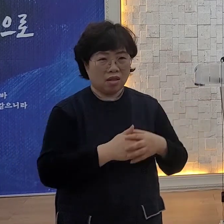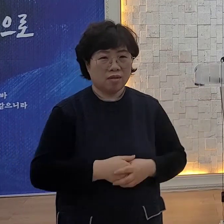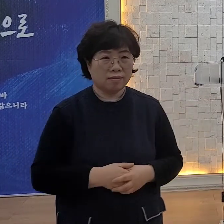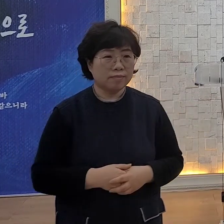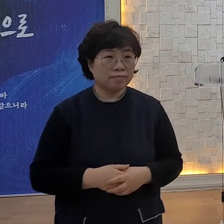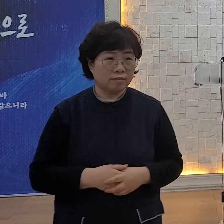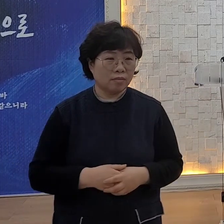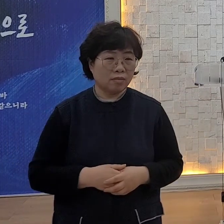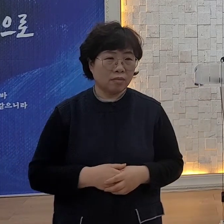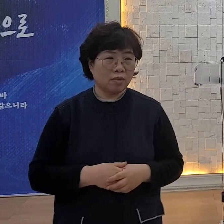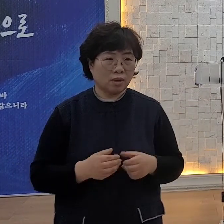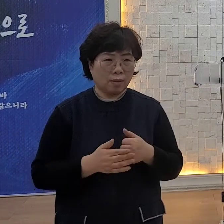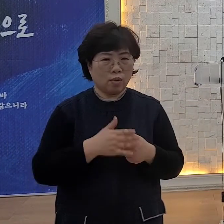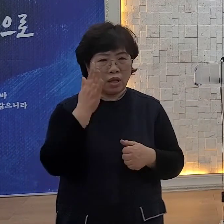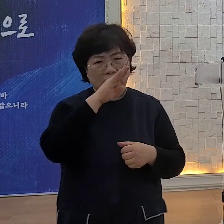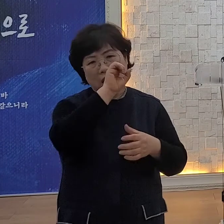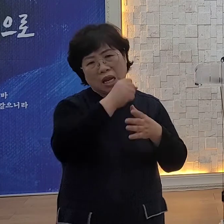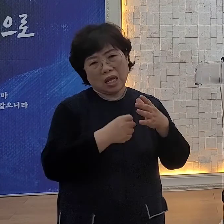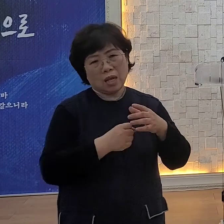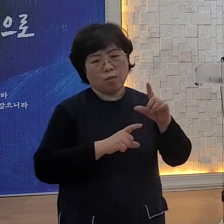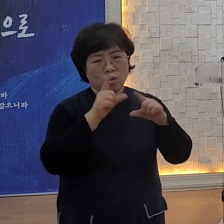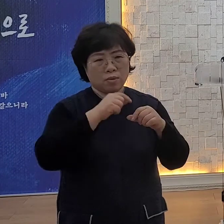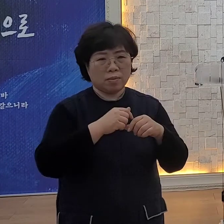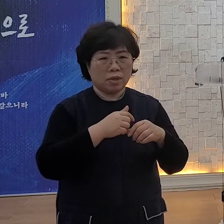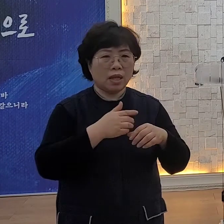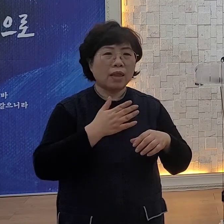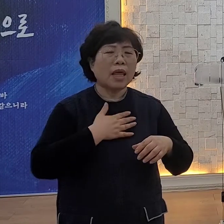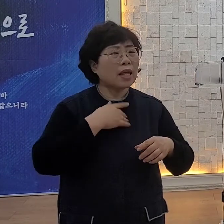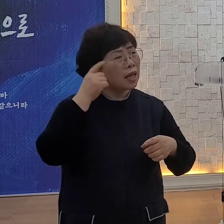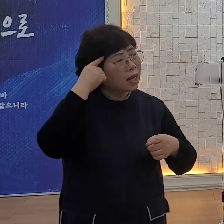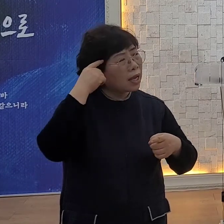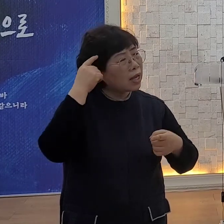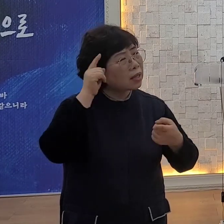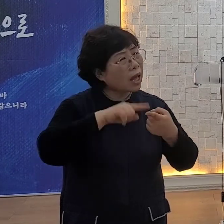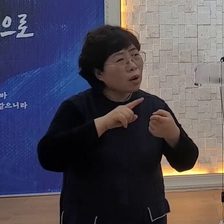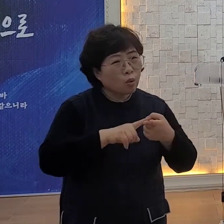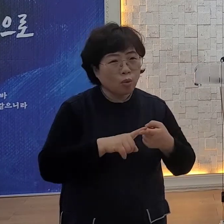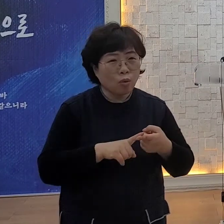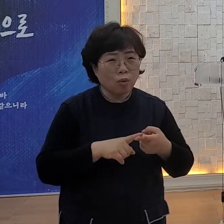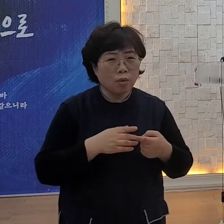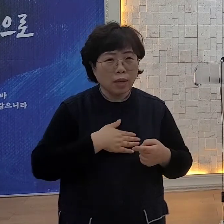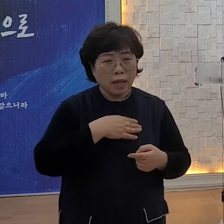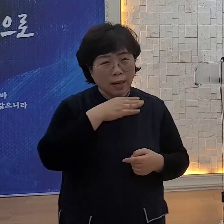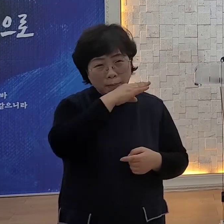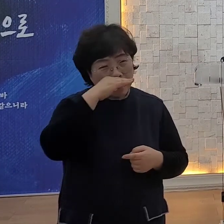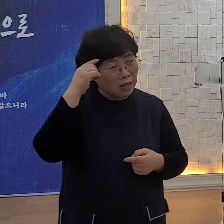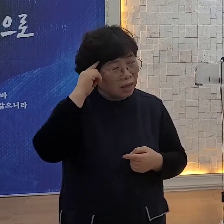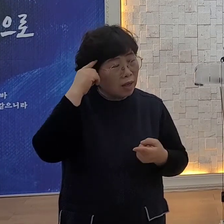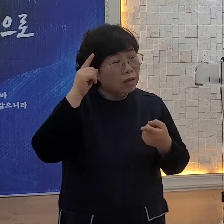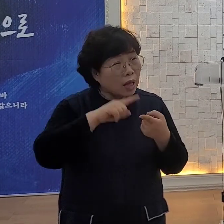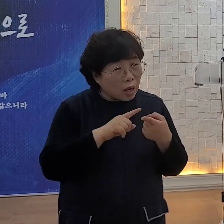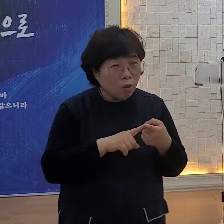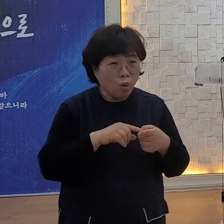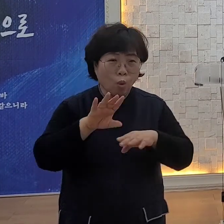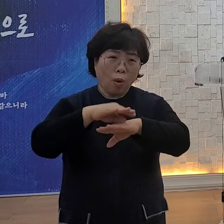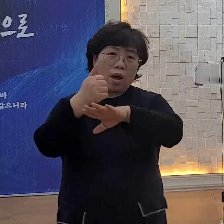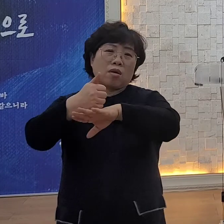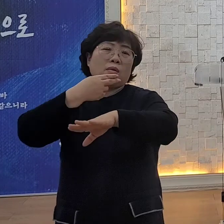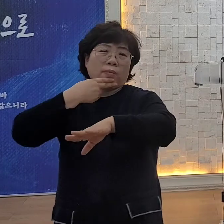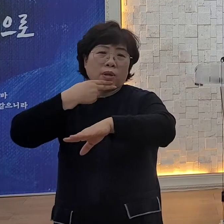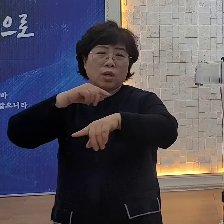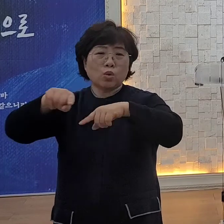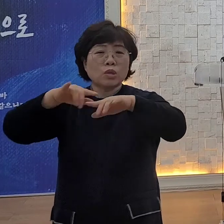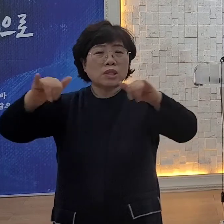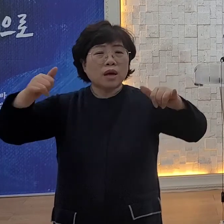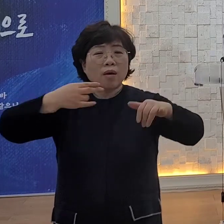행하였더라. 이게 타락이란 말이에요. 여러분, 이게 타락입니다. 그때 왕이 없었어요.